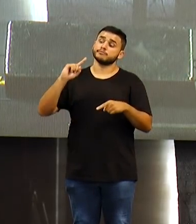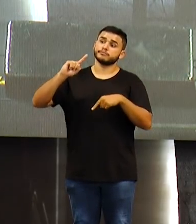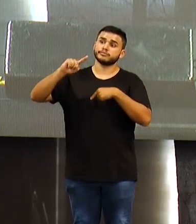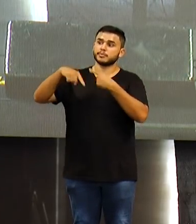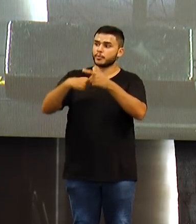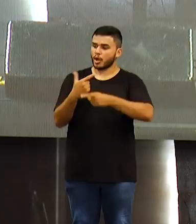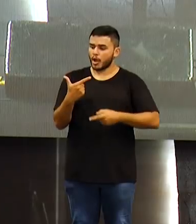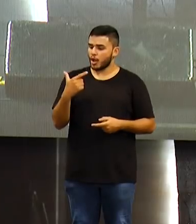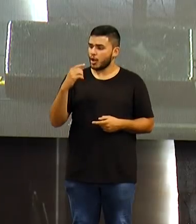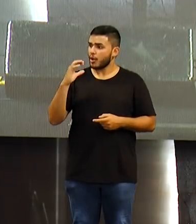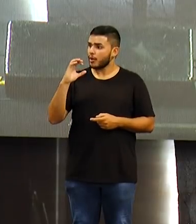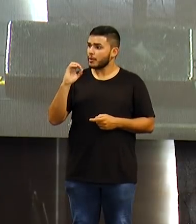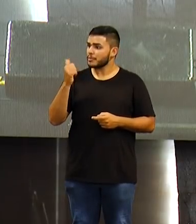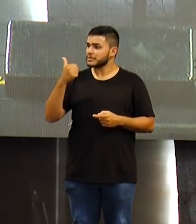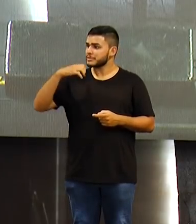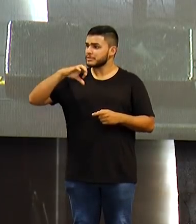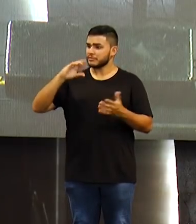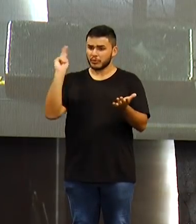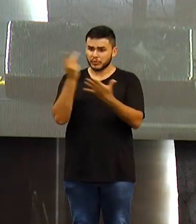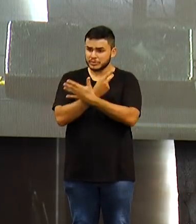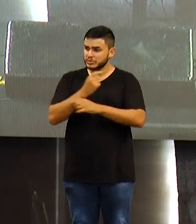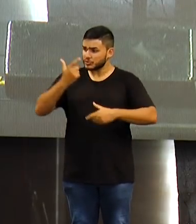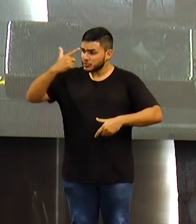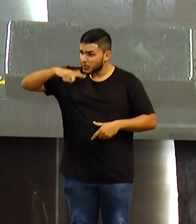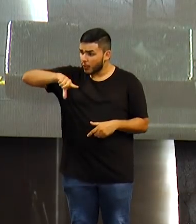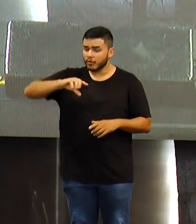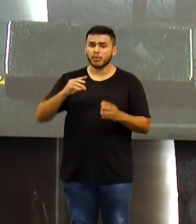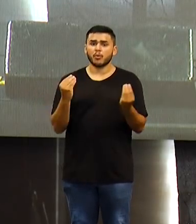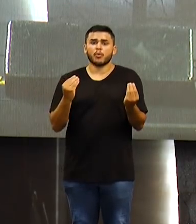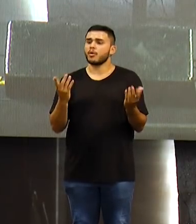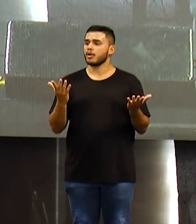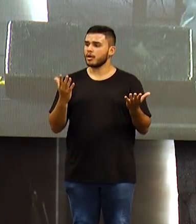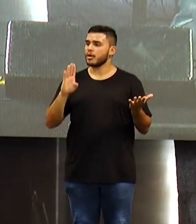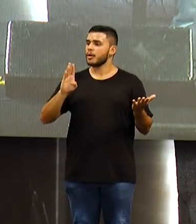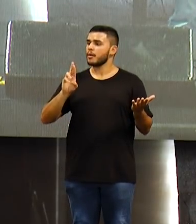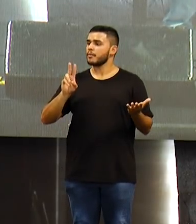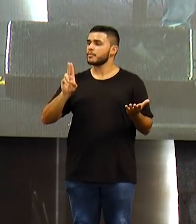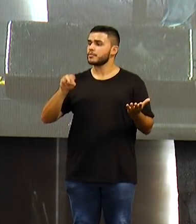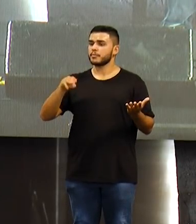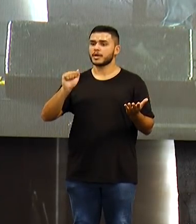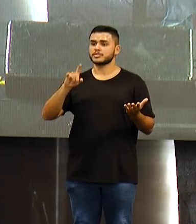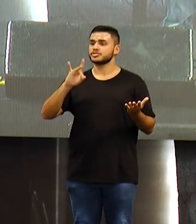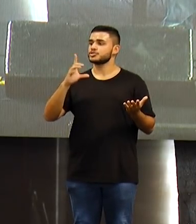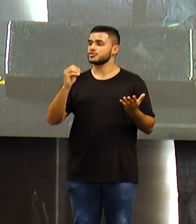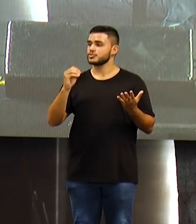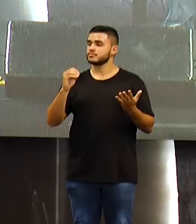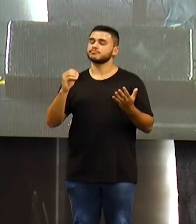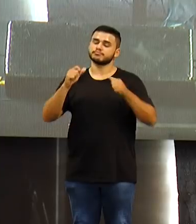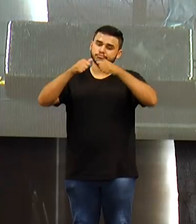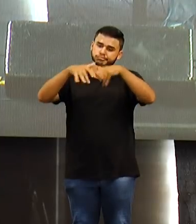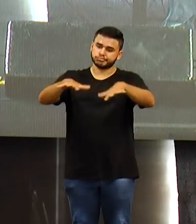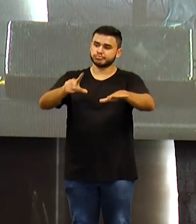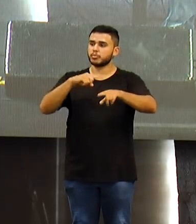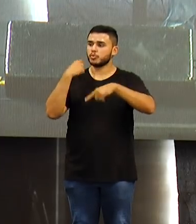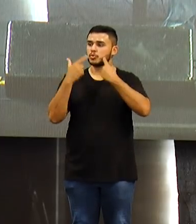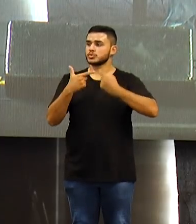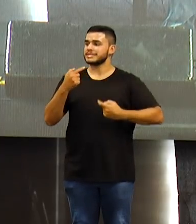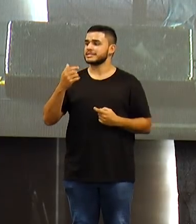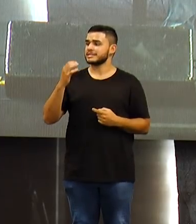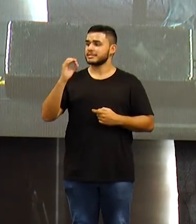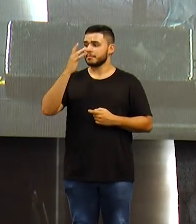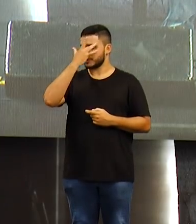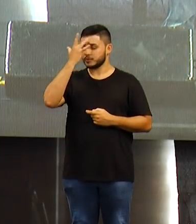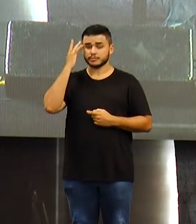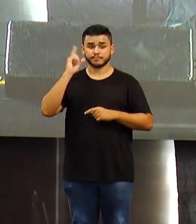Então são detalhes que a gente precisa trabalhar em um outro momento. Pessoal, professor,